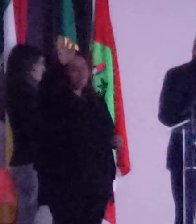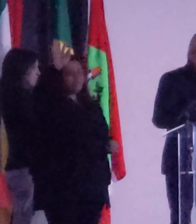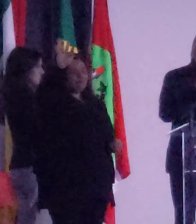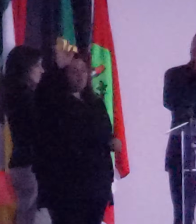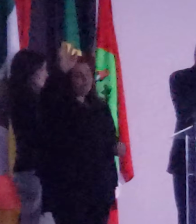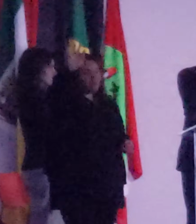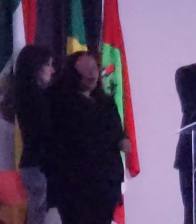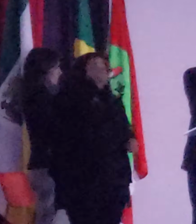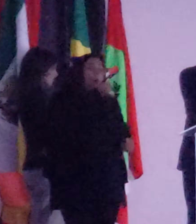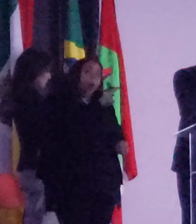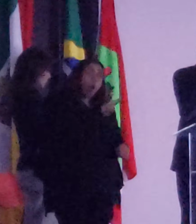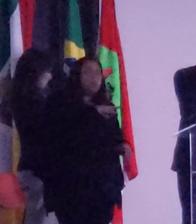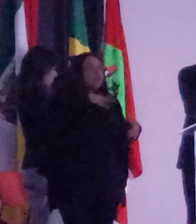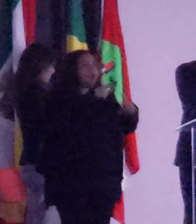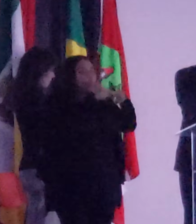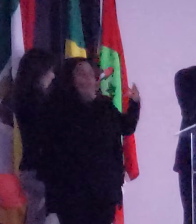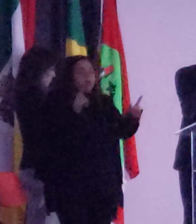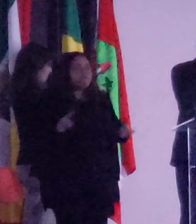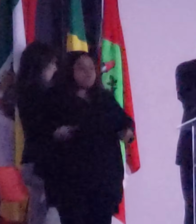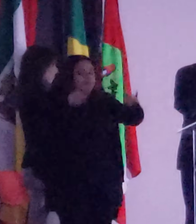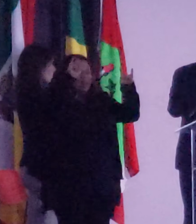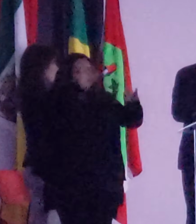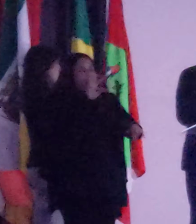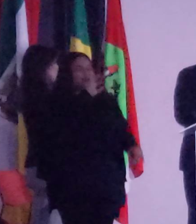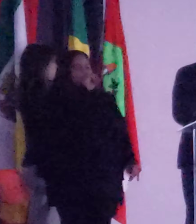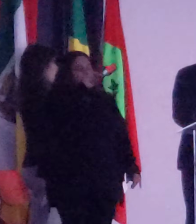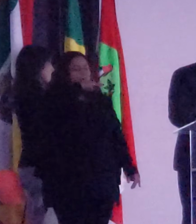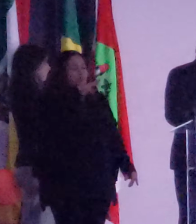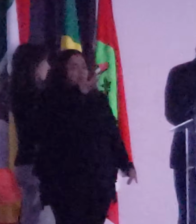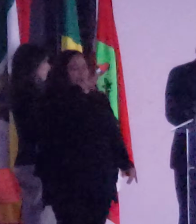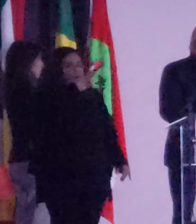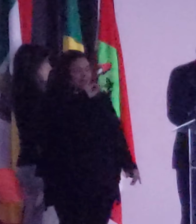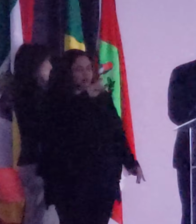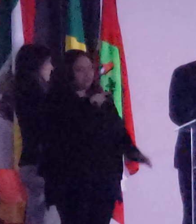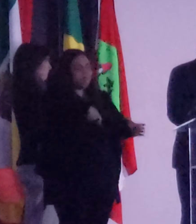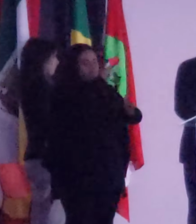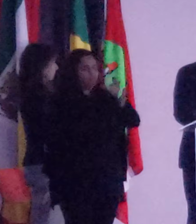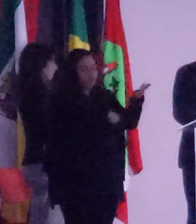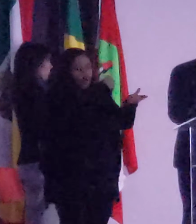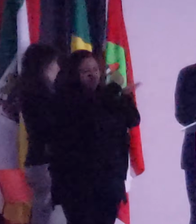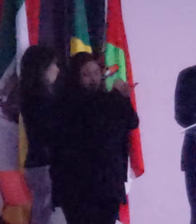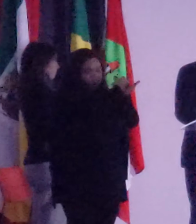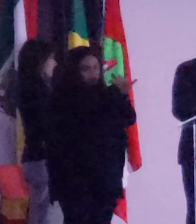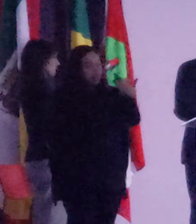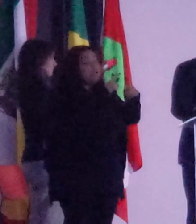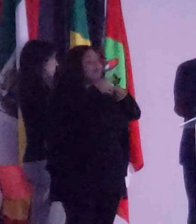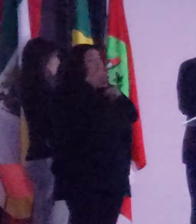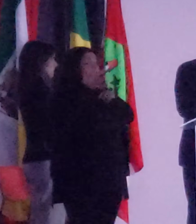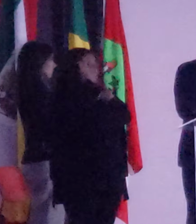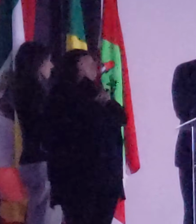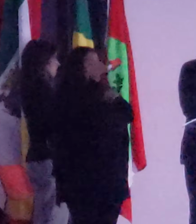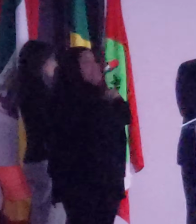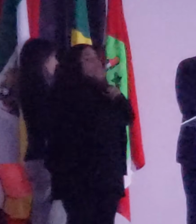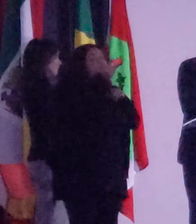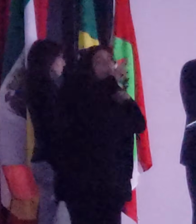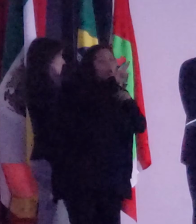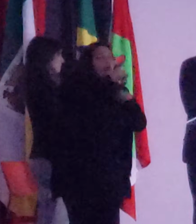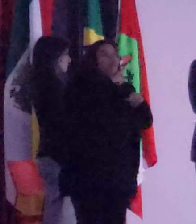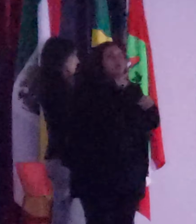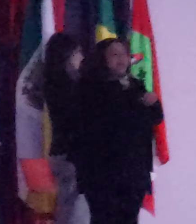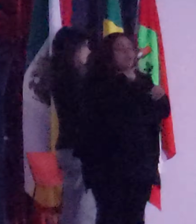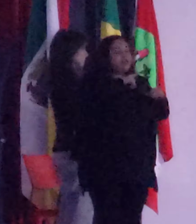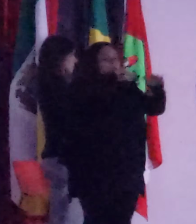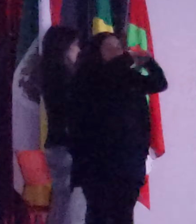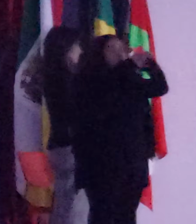ou prédios que fossem bombados, ou ainda prédios que não fossem federais, mas que contivessem